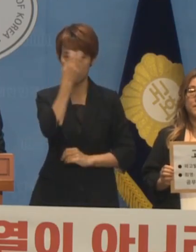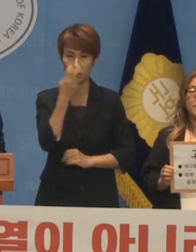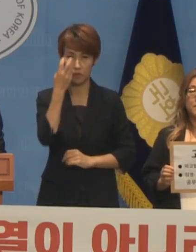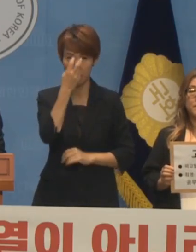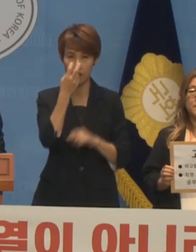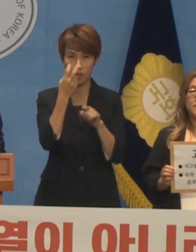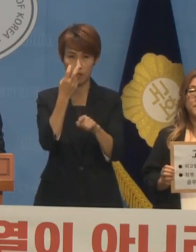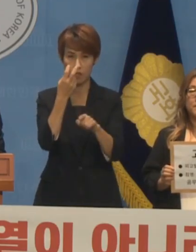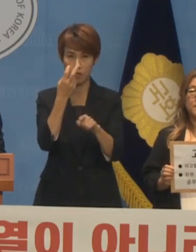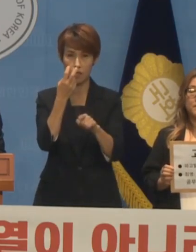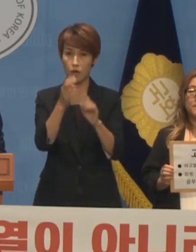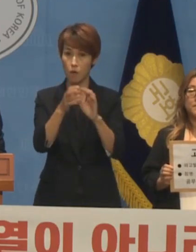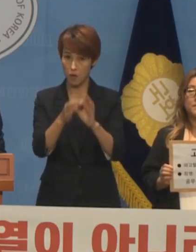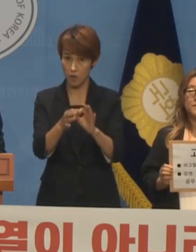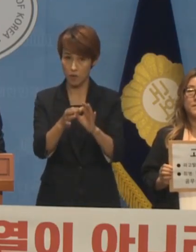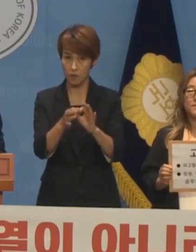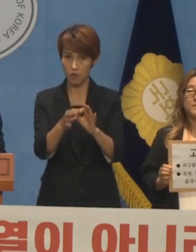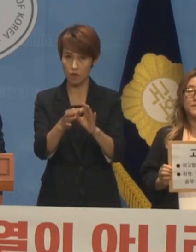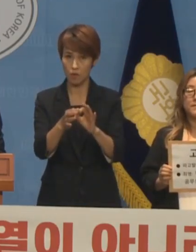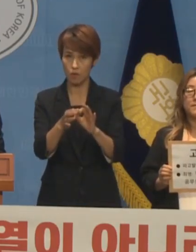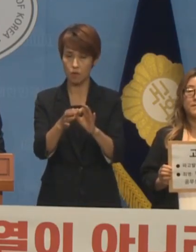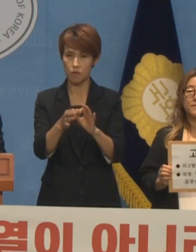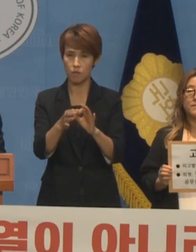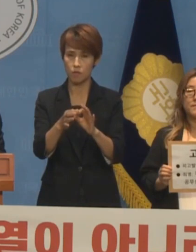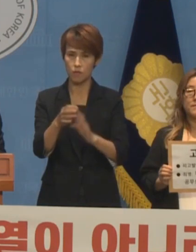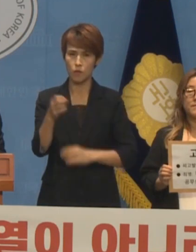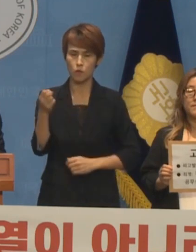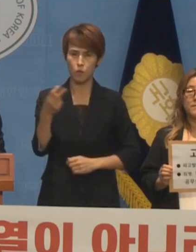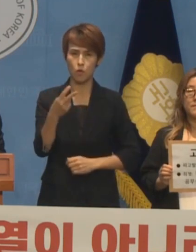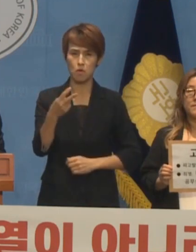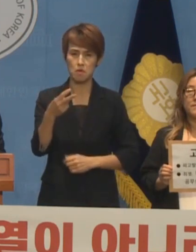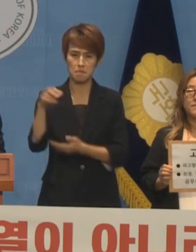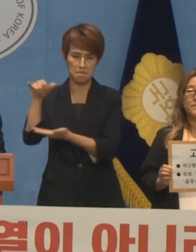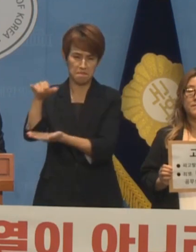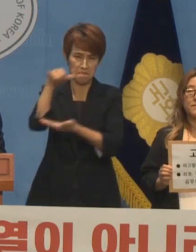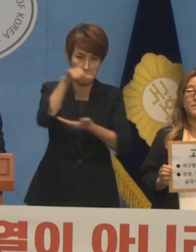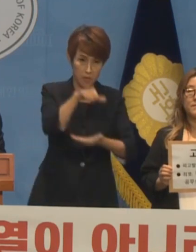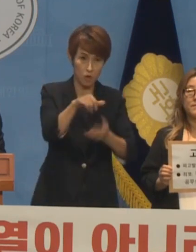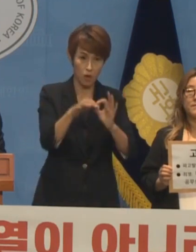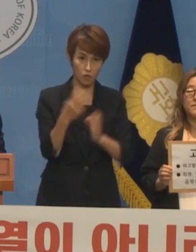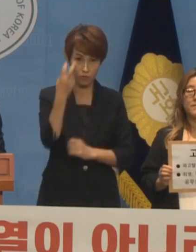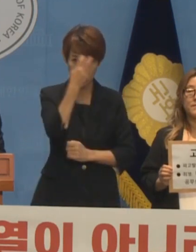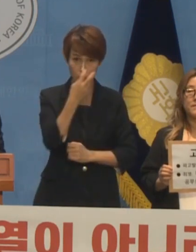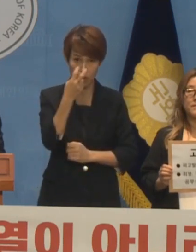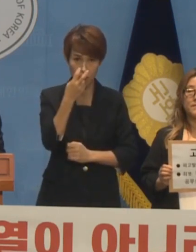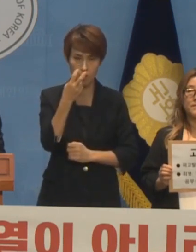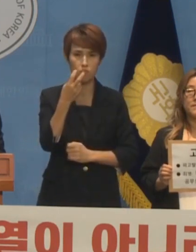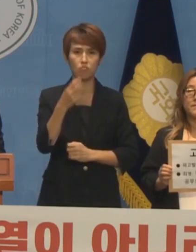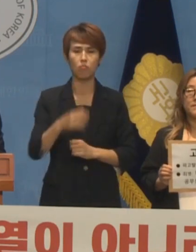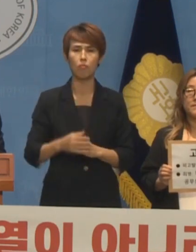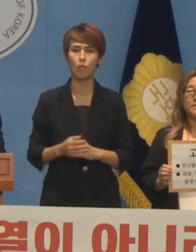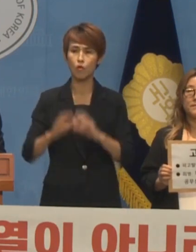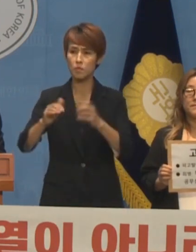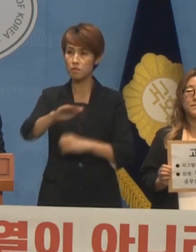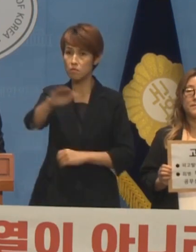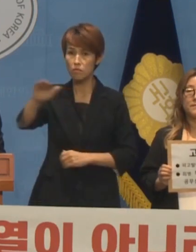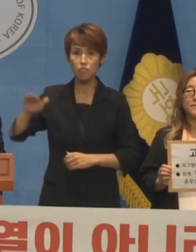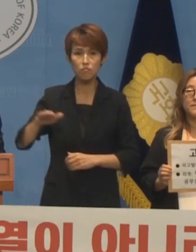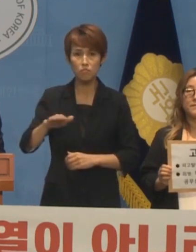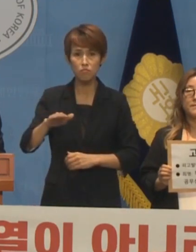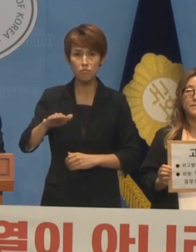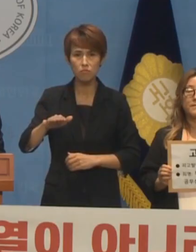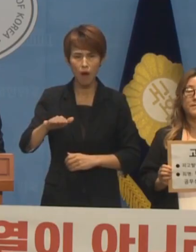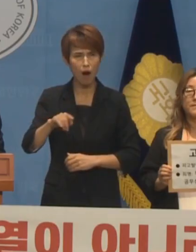관련하여 주가 조작 사건 및 명품백 수수 사건 수사와 관련하여 일반 국민은